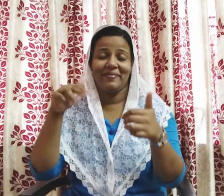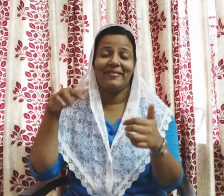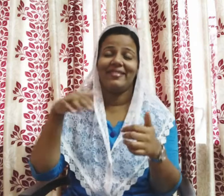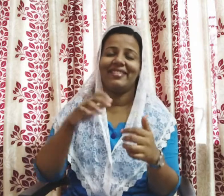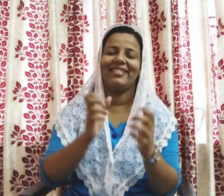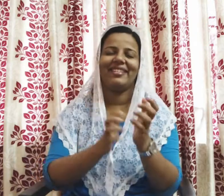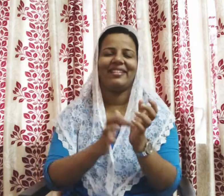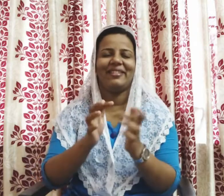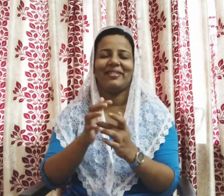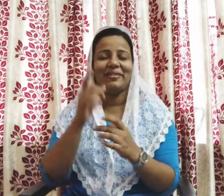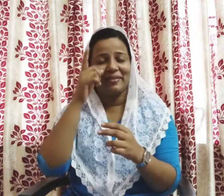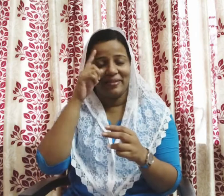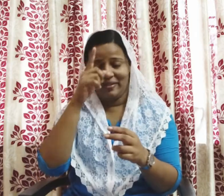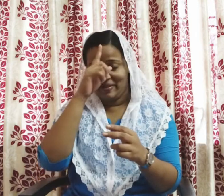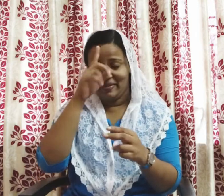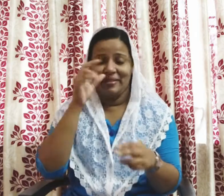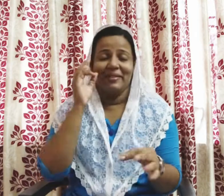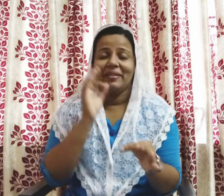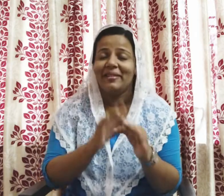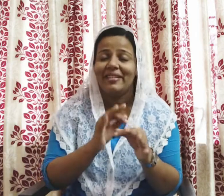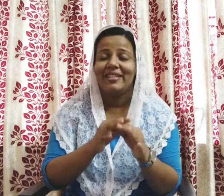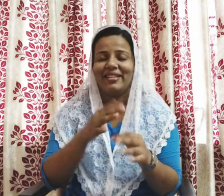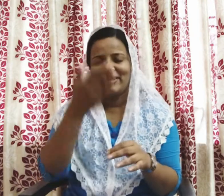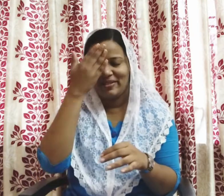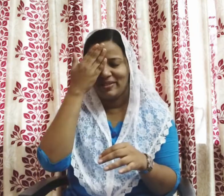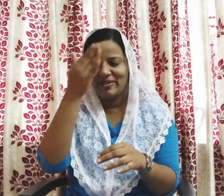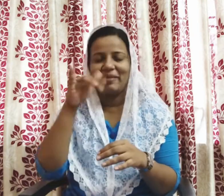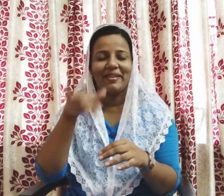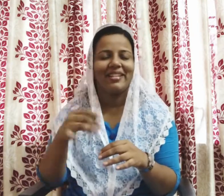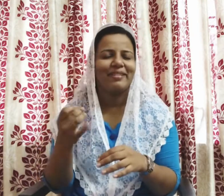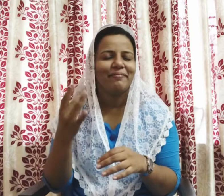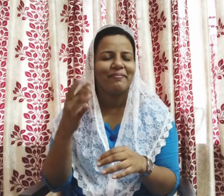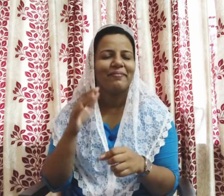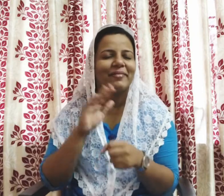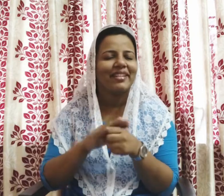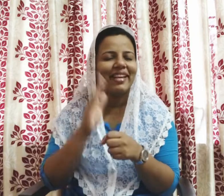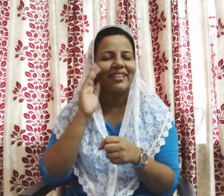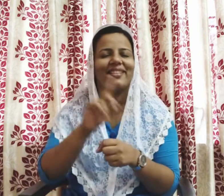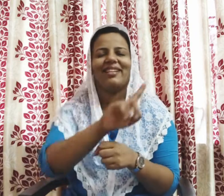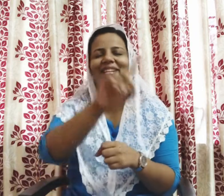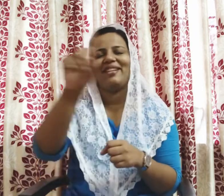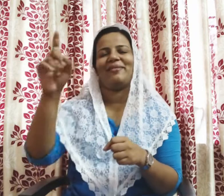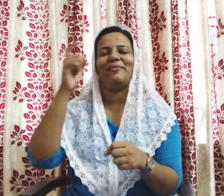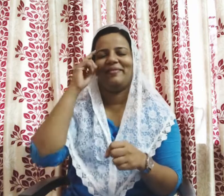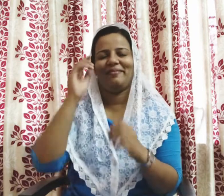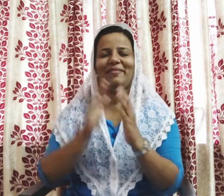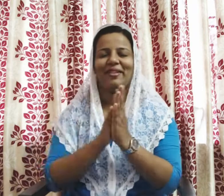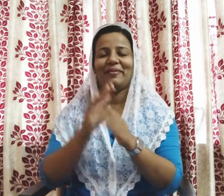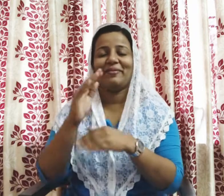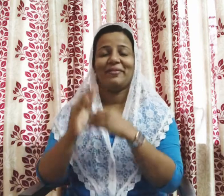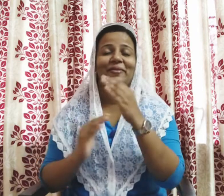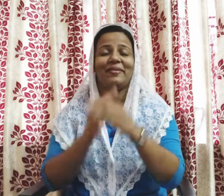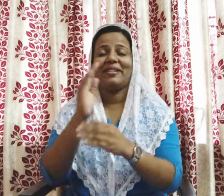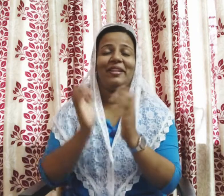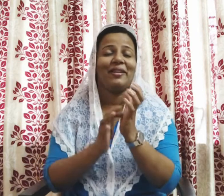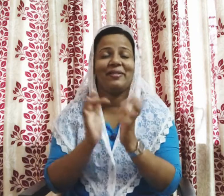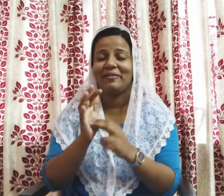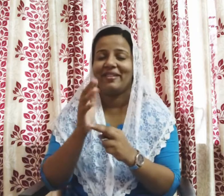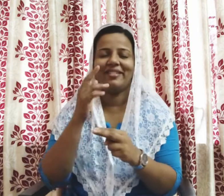നടത്തുന്ന കർത്താവിൻ്റെ വിശ്വസ്തതയോർത്ത് സ്തോത്രം. അപ്പാ, ഈ പ്രഭാതത്തിൽ ശബ്ദം കേൾക്കുന്ന എല്ലാ മക്കൾക്കും വേണ്ടി പ്രാർത്ഥിക്കുക. സ്വർഗത്തിനും ഭൂമിക്കുന്ന അതിനായ യേശു ക്രിസ്തുവിൻ്റെ